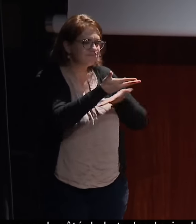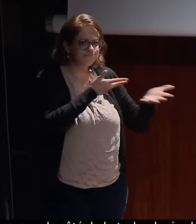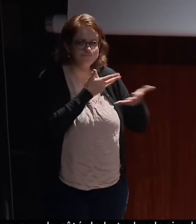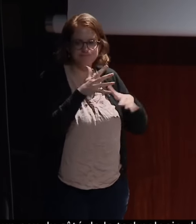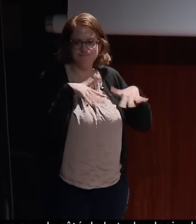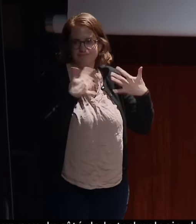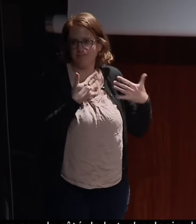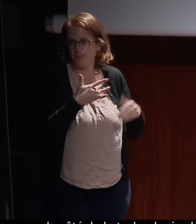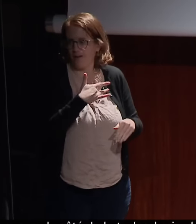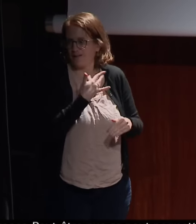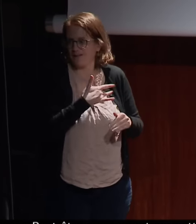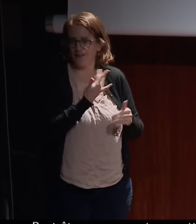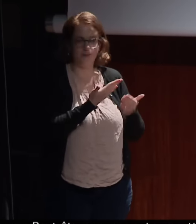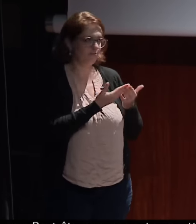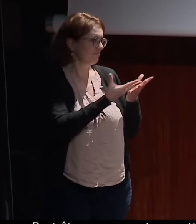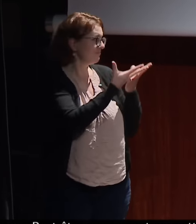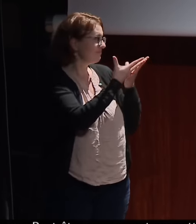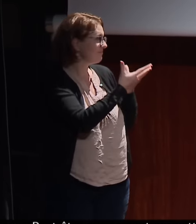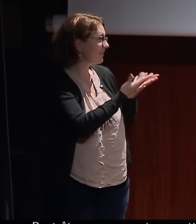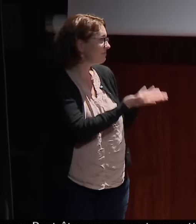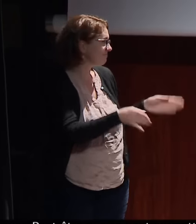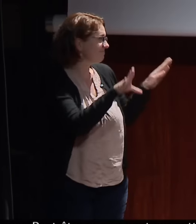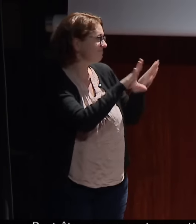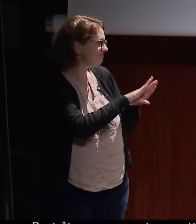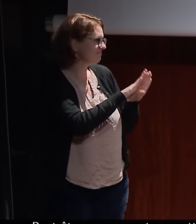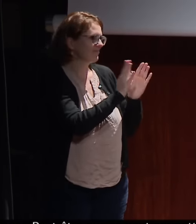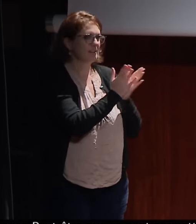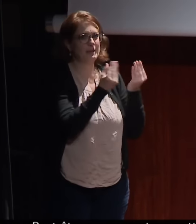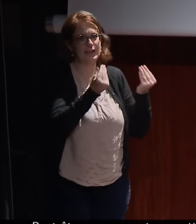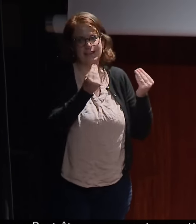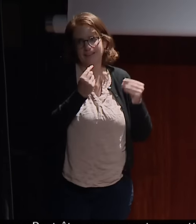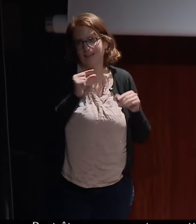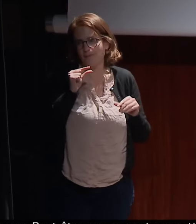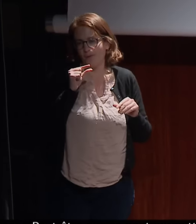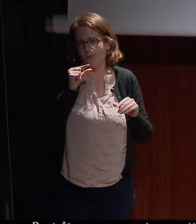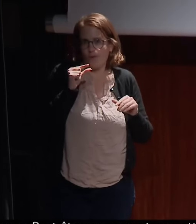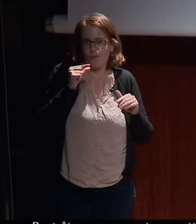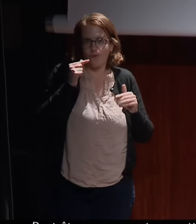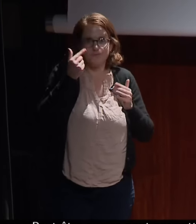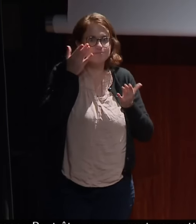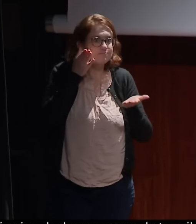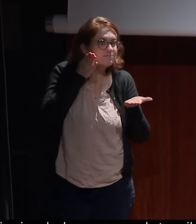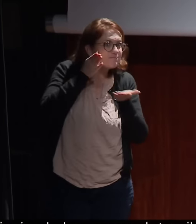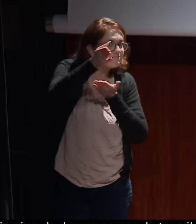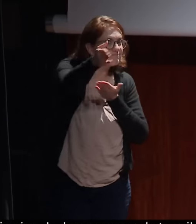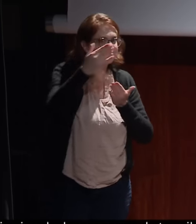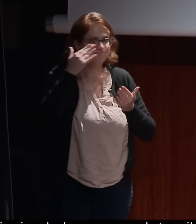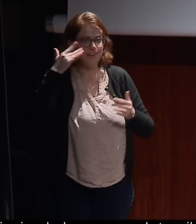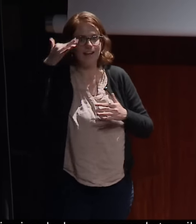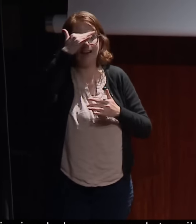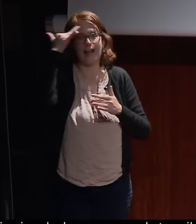complémentaires, de l'auteur jusqu'au libraire, en passant par l'éditeur. Voilà, c'était